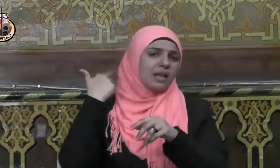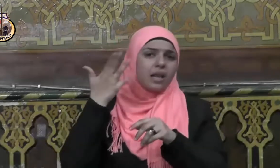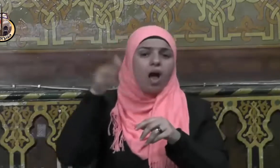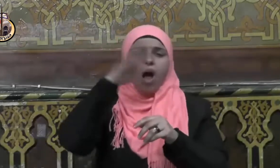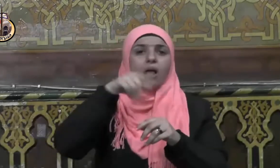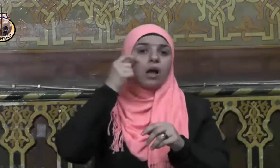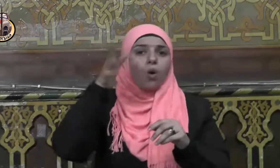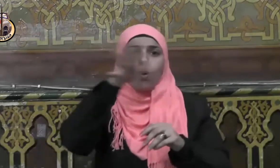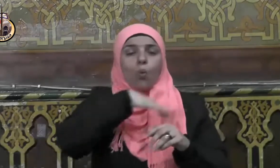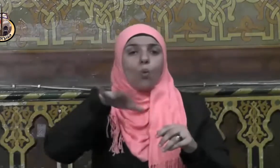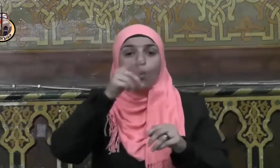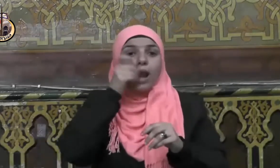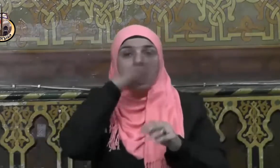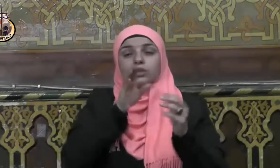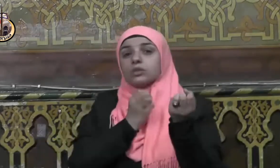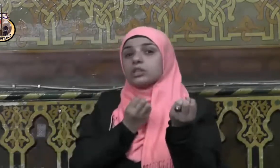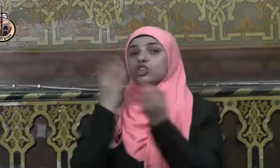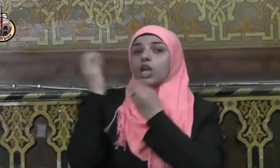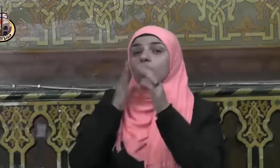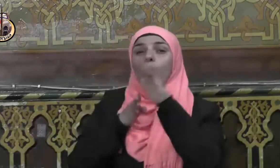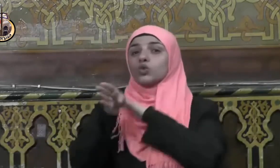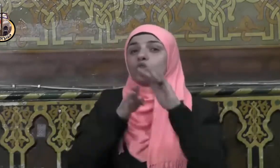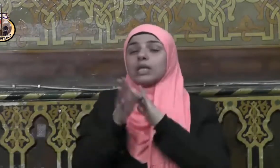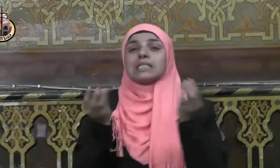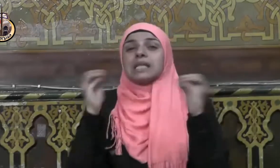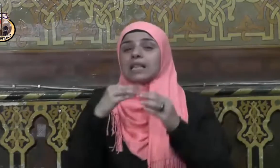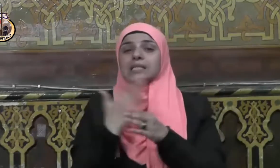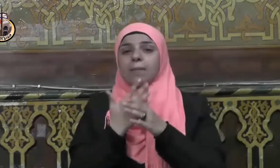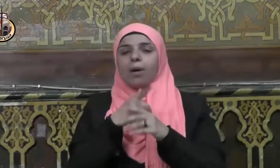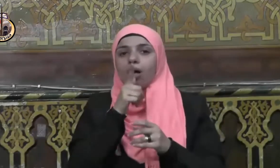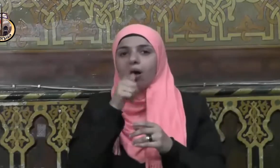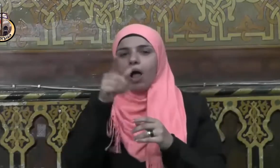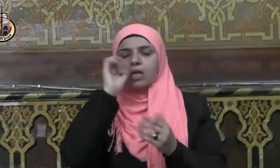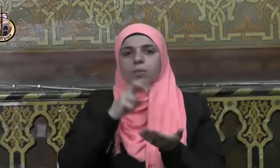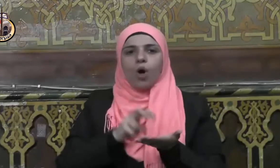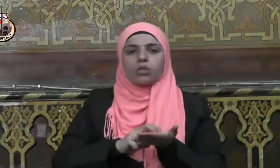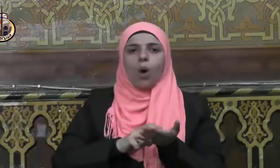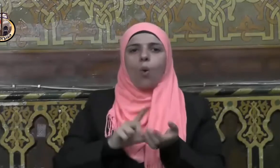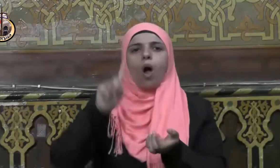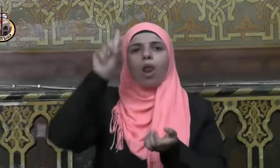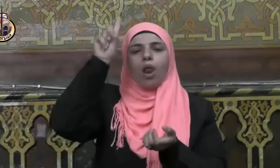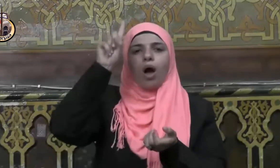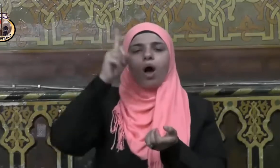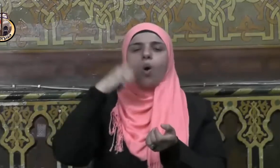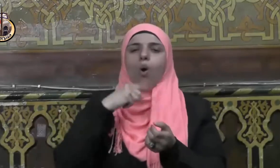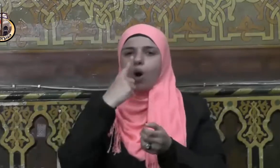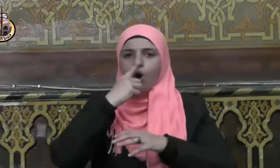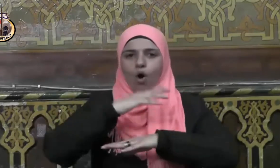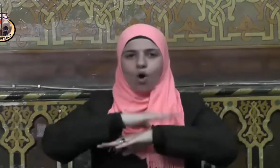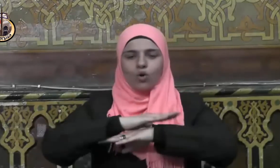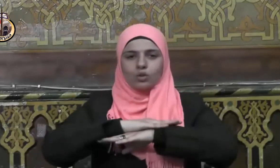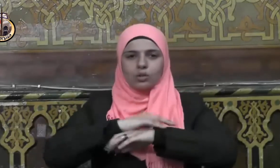الناس الجنة قال: تقوى الله وحسن الخلق.